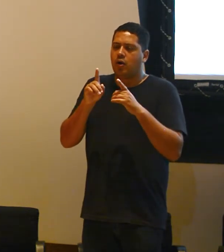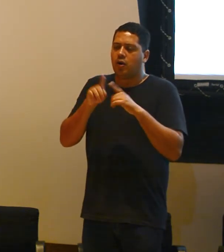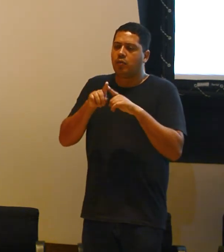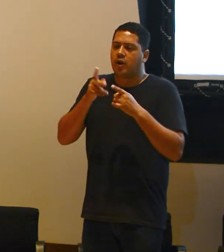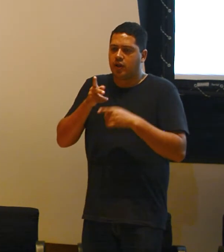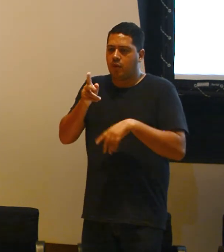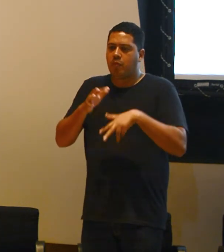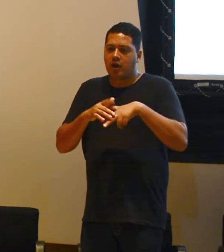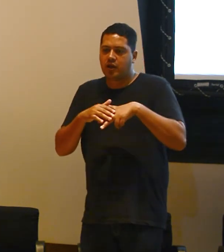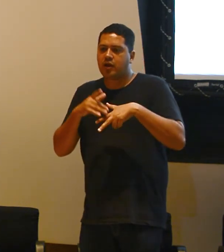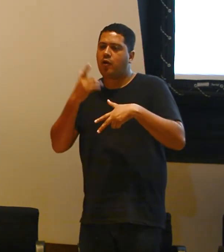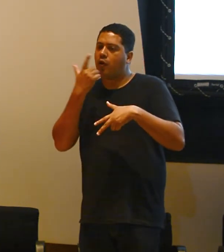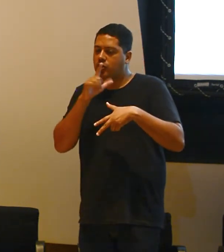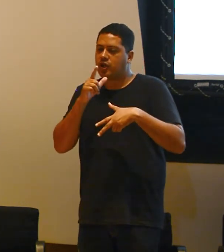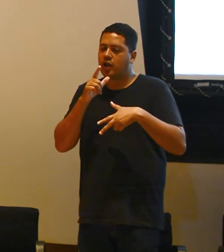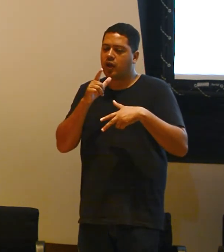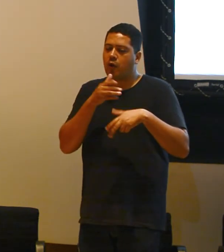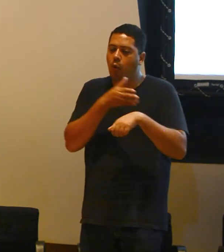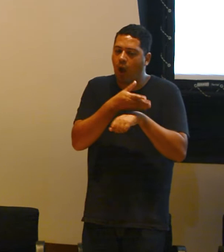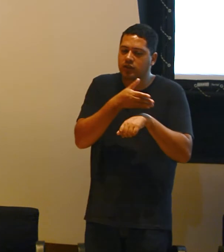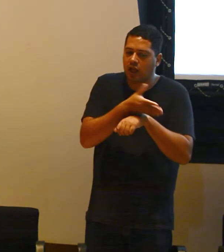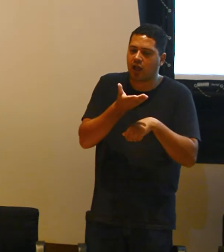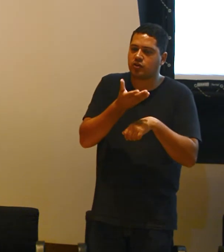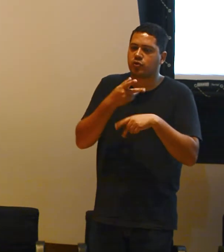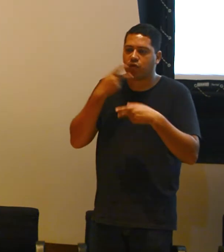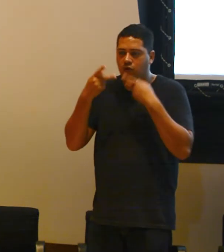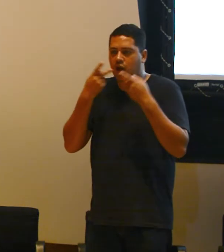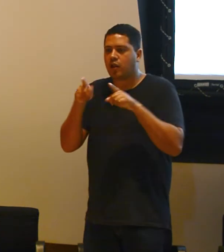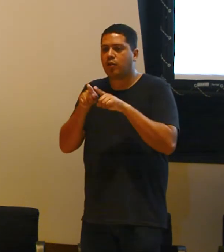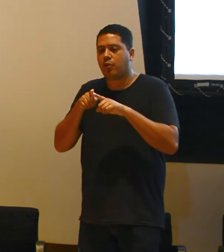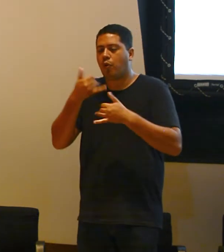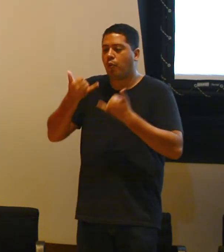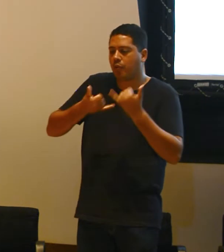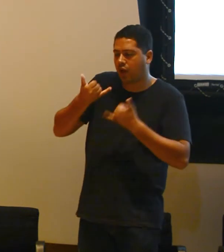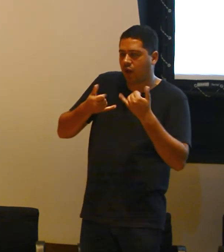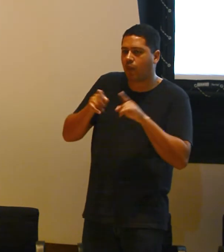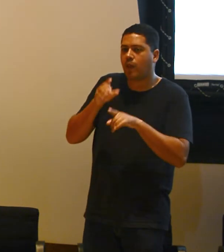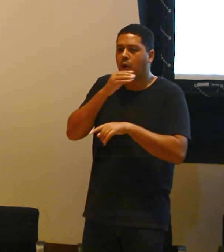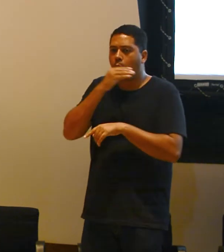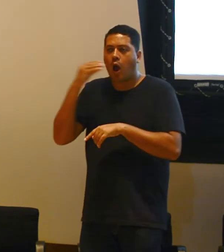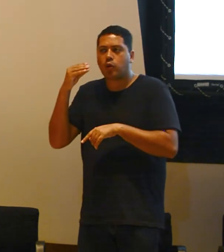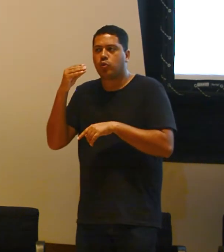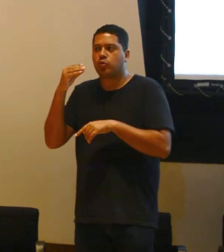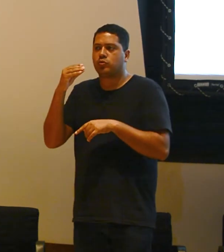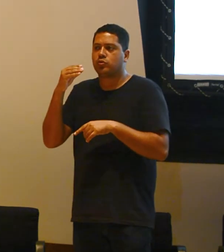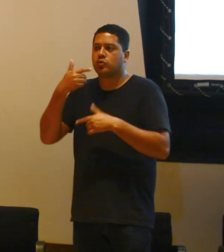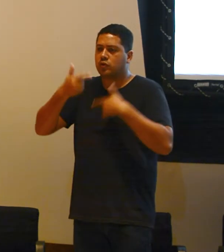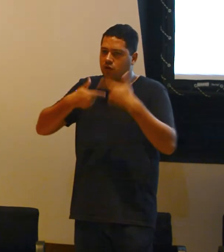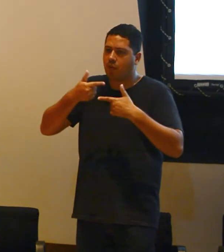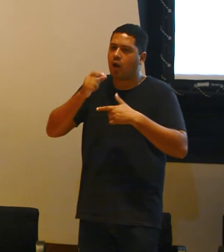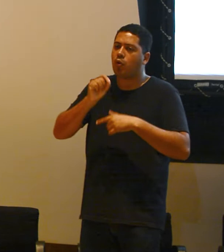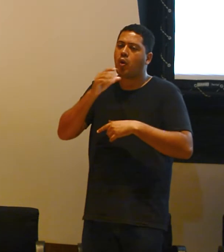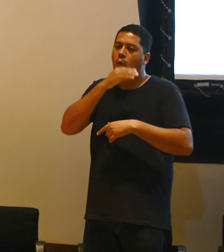fala. E com isso vamos trabalhando essas atividades, como eu falei, com os brinquedos, com os adultos, trabalhar muito o que o adulto gosta. Então a